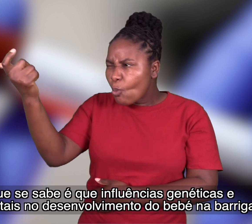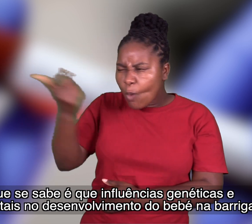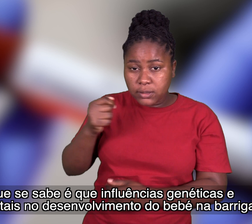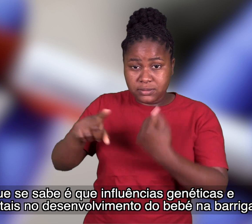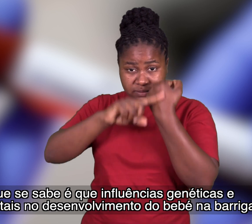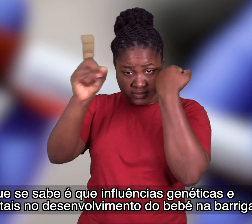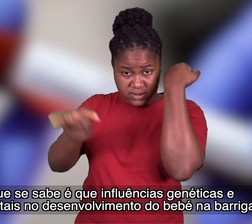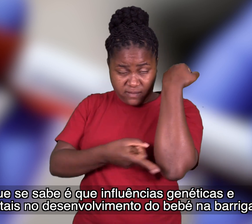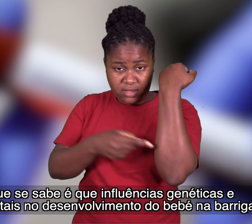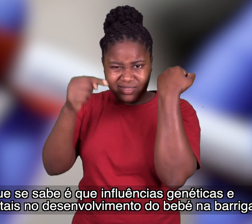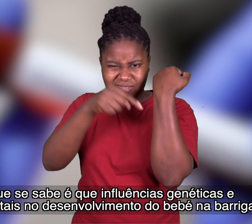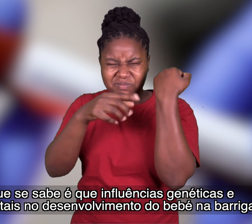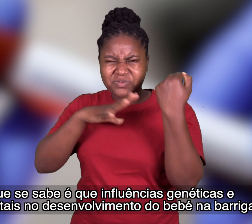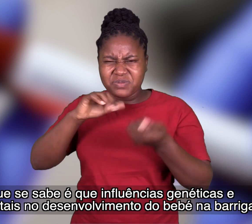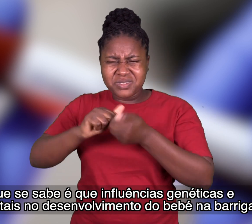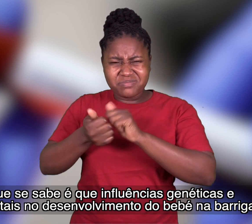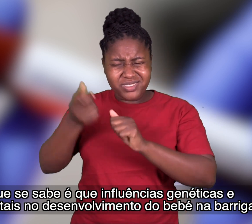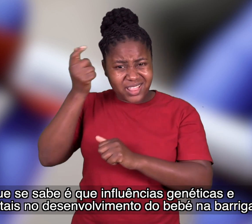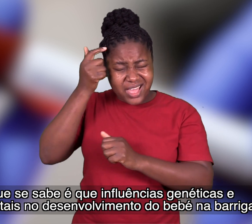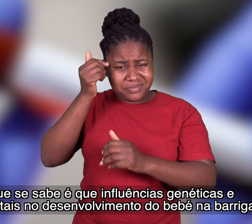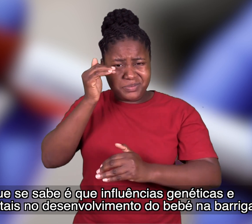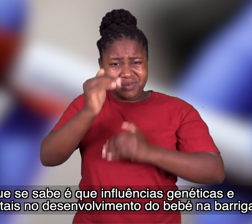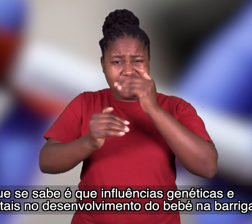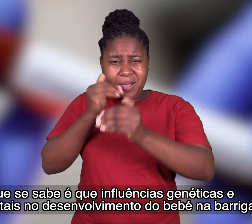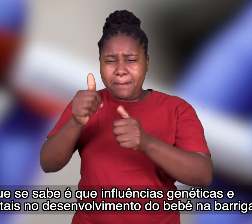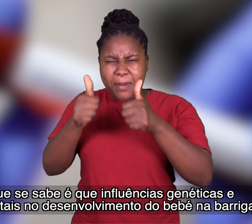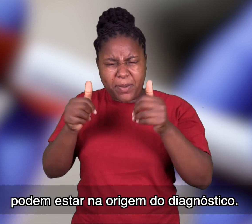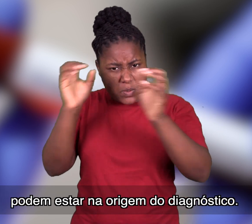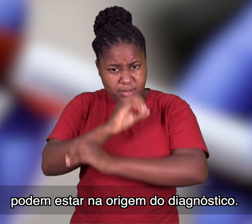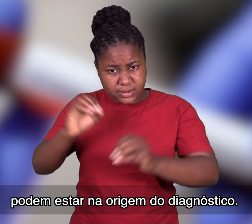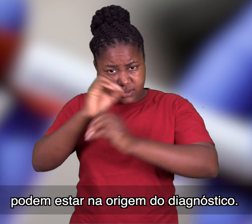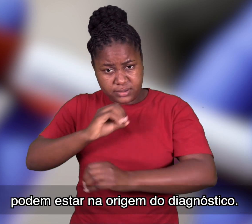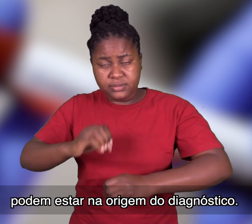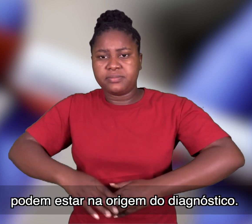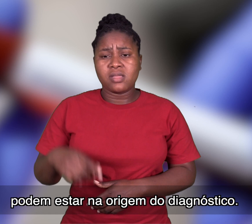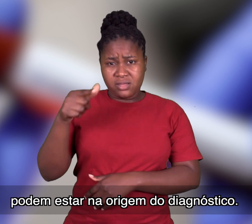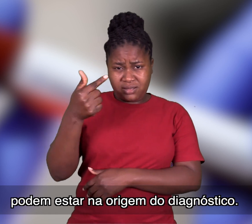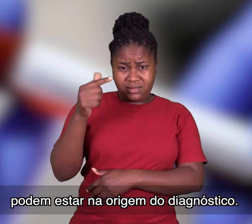genéticas e ambientais no desenvolvimento do bebê na barriga podem estar na origem do diagnóstico.